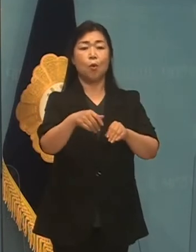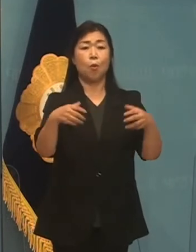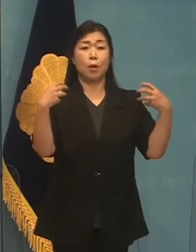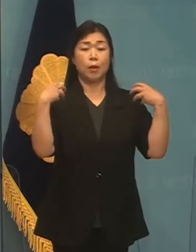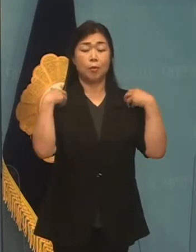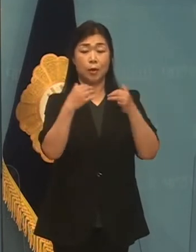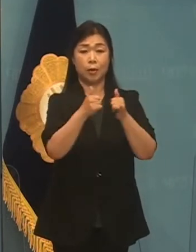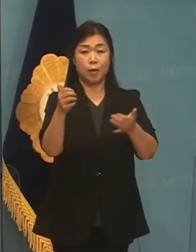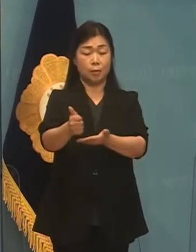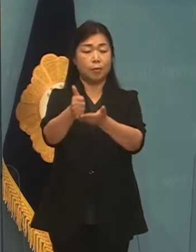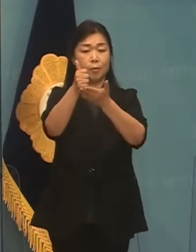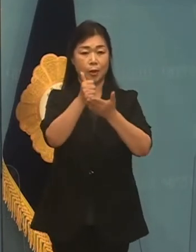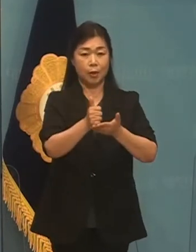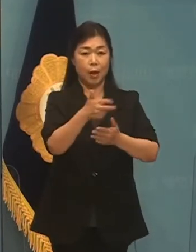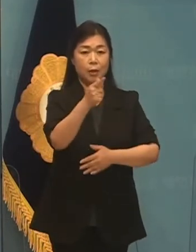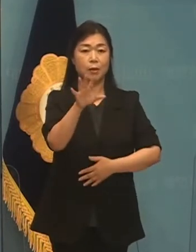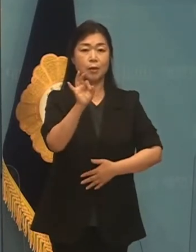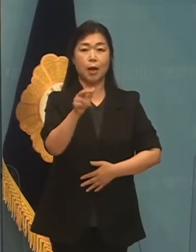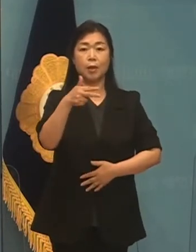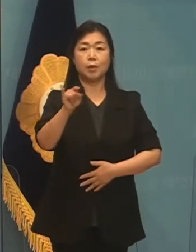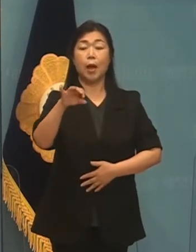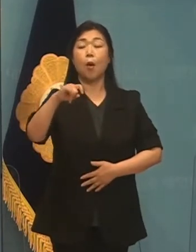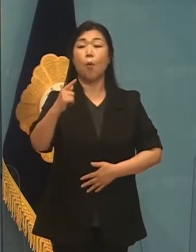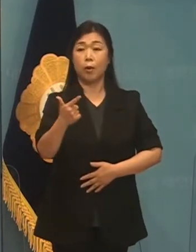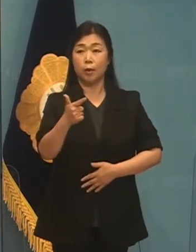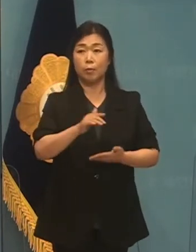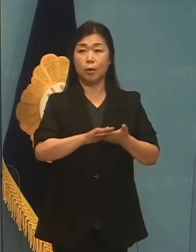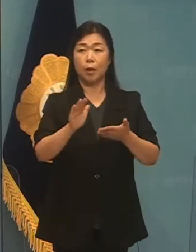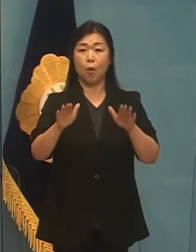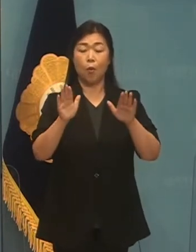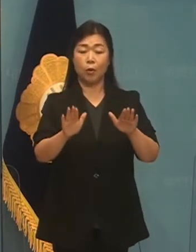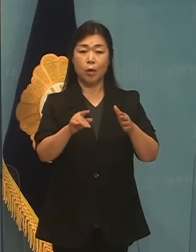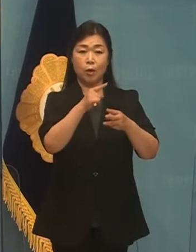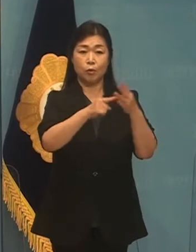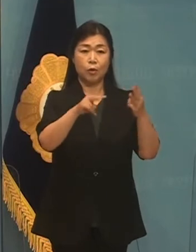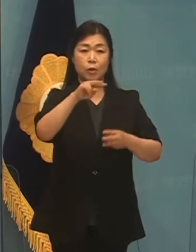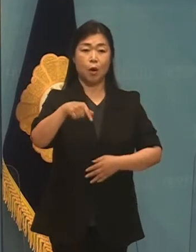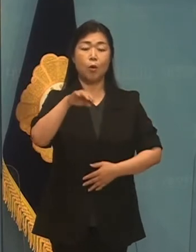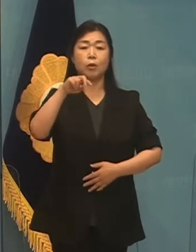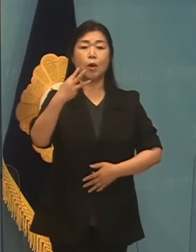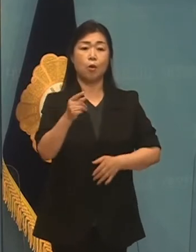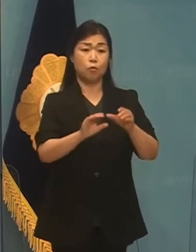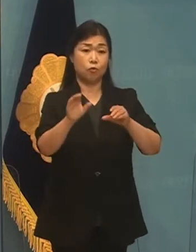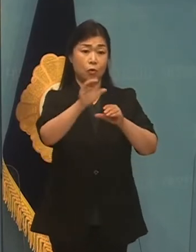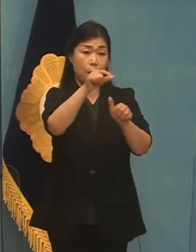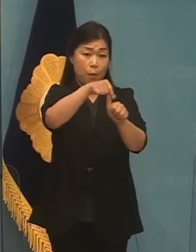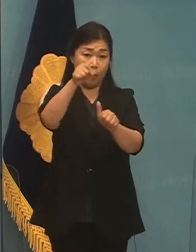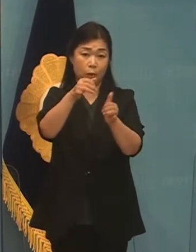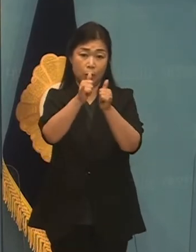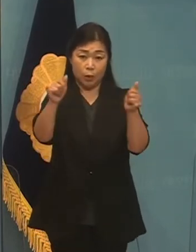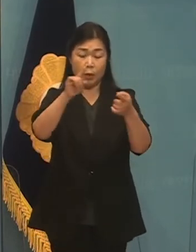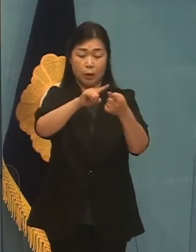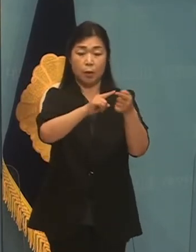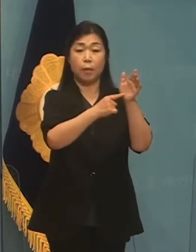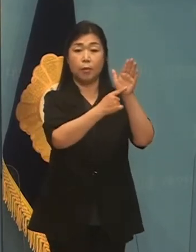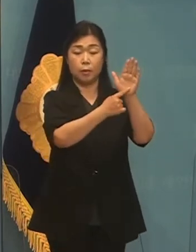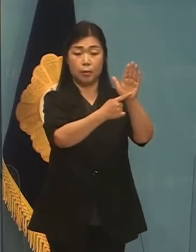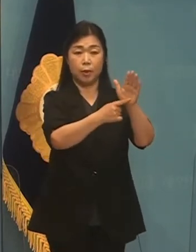총괄실장으로 고임된 장재원 의원입니다. 오늘은 윤석열 국민캠프 추가형 인사를